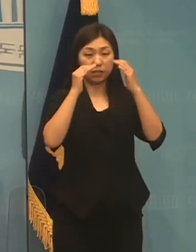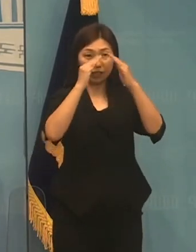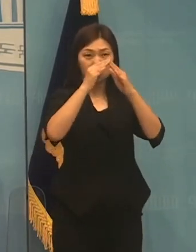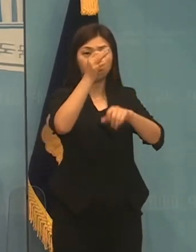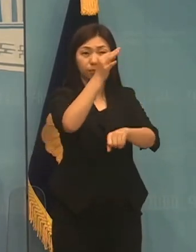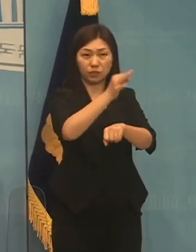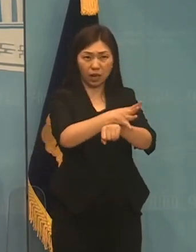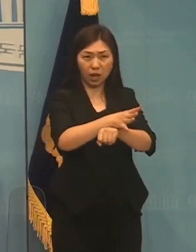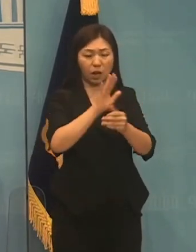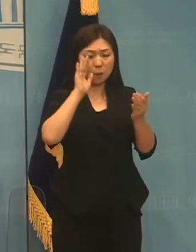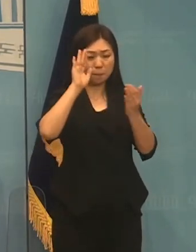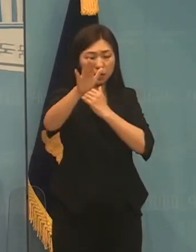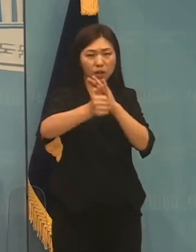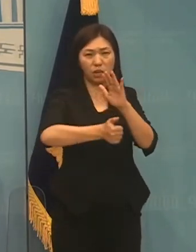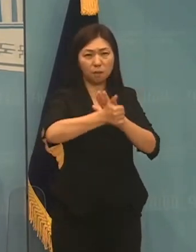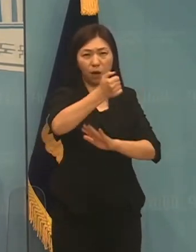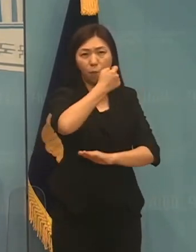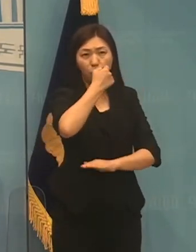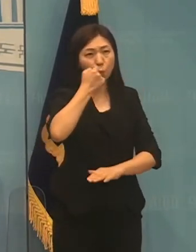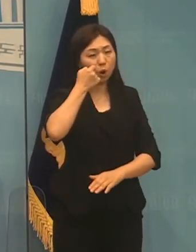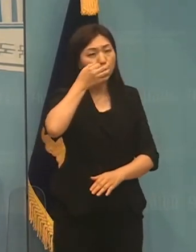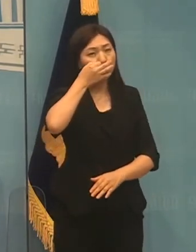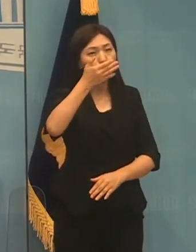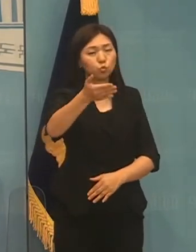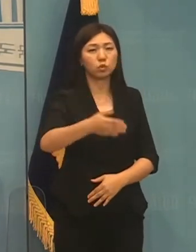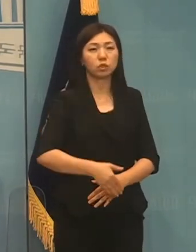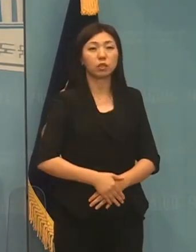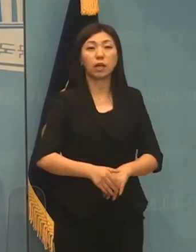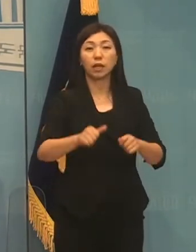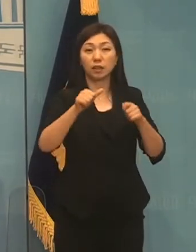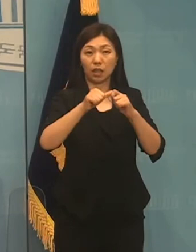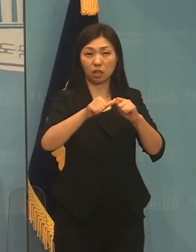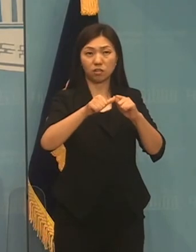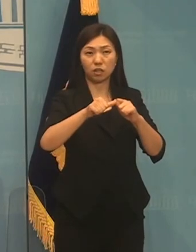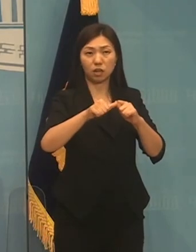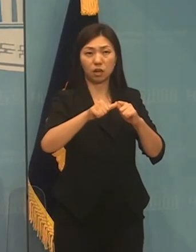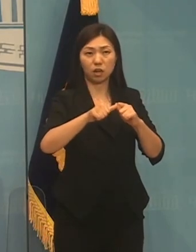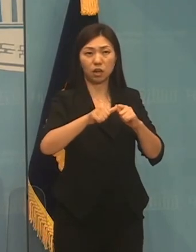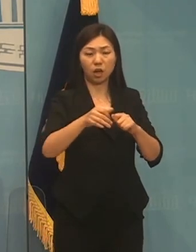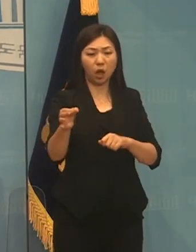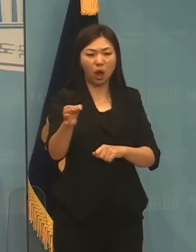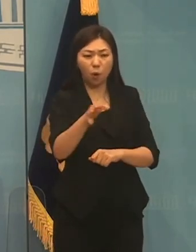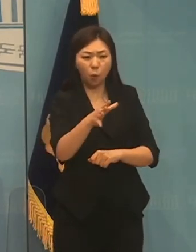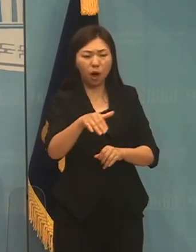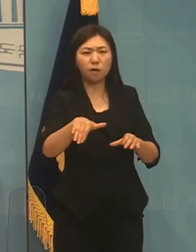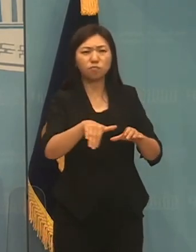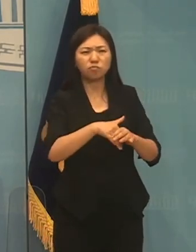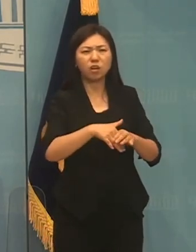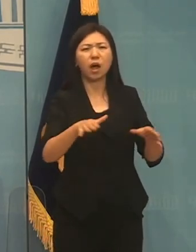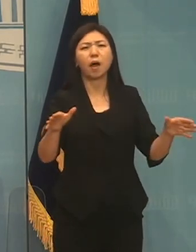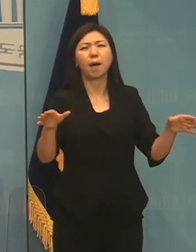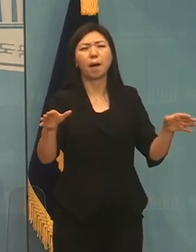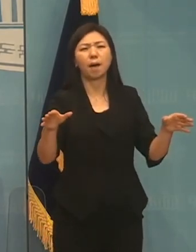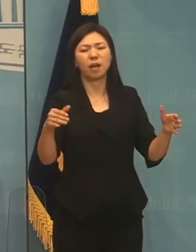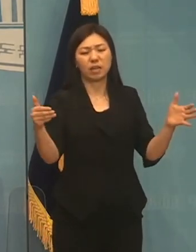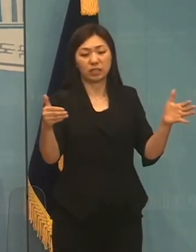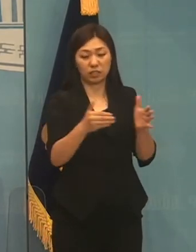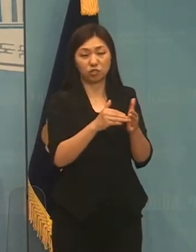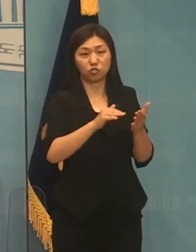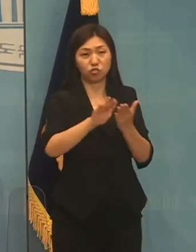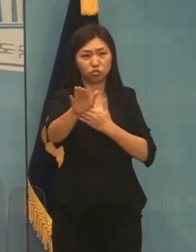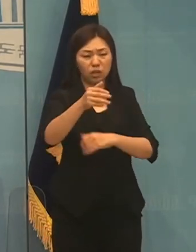내집마련과 미래 희망을 보장하겠습니다. 다섯째, 공짜 문화를 근절하고